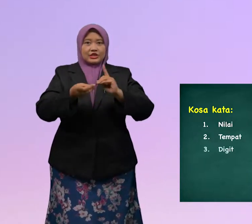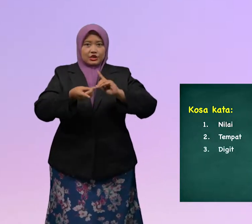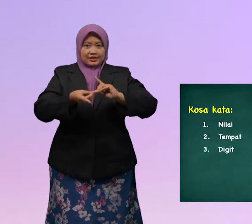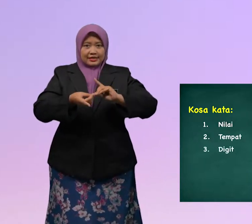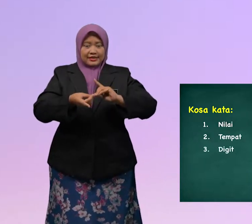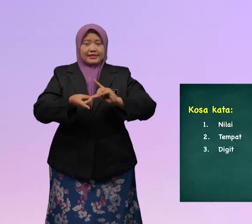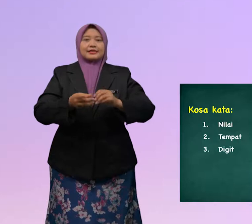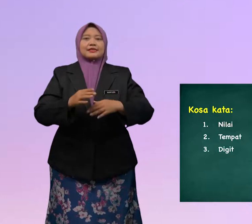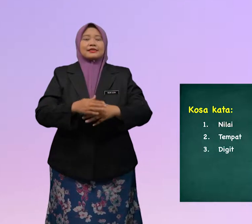digit;